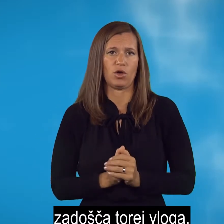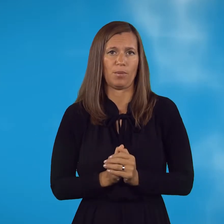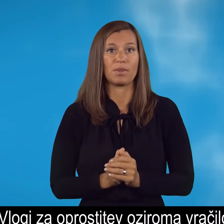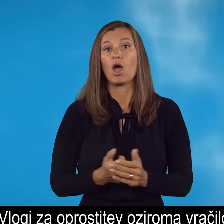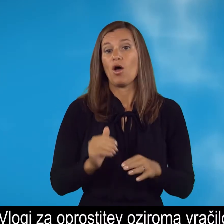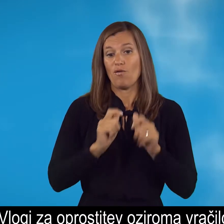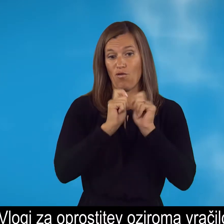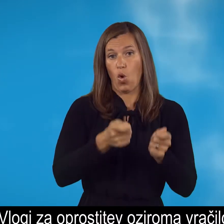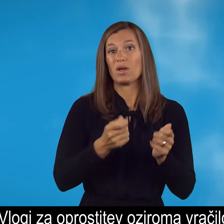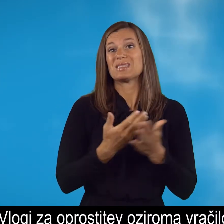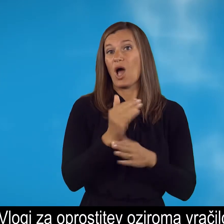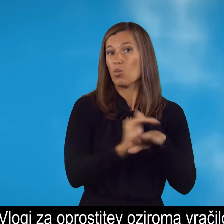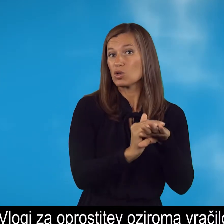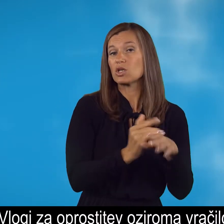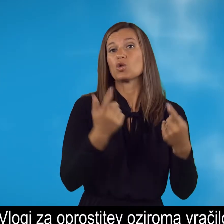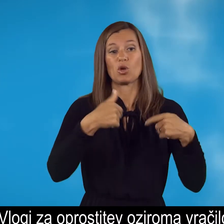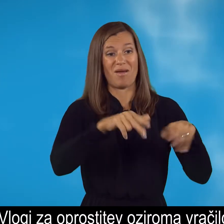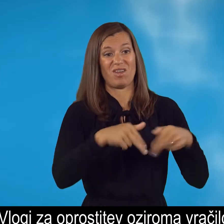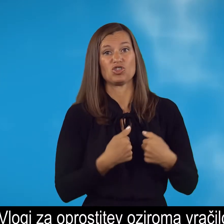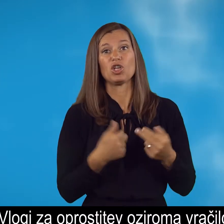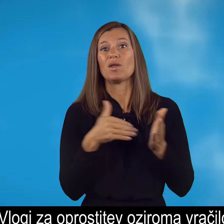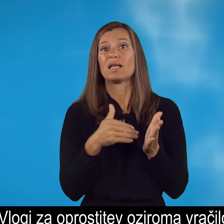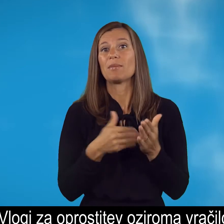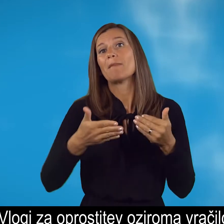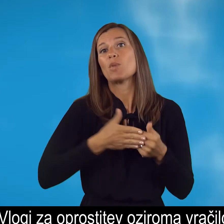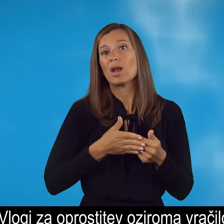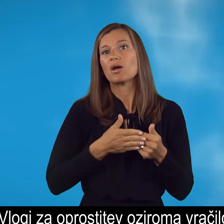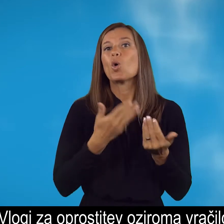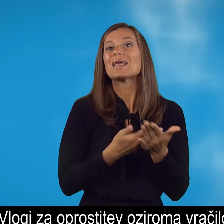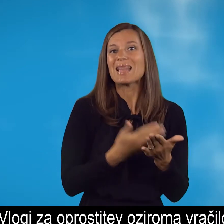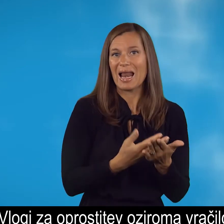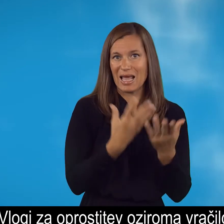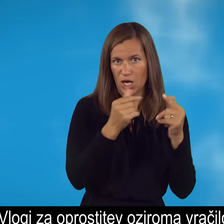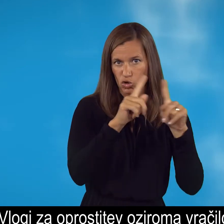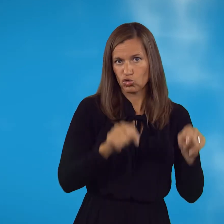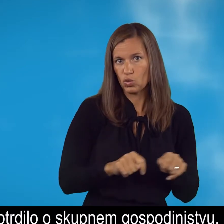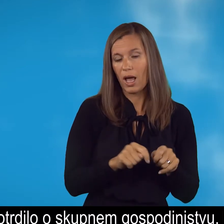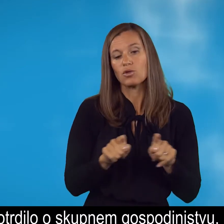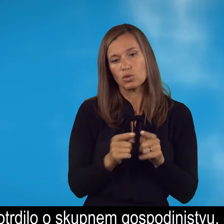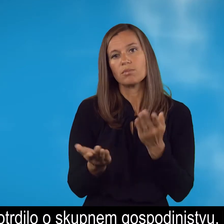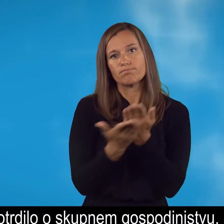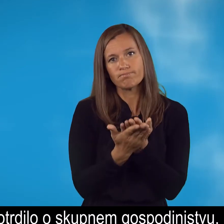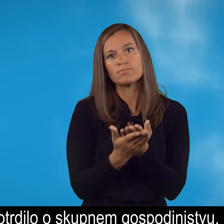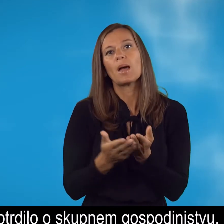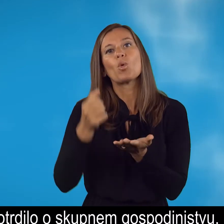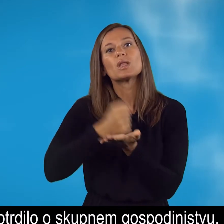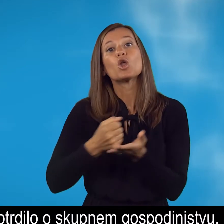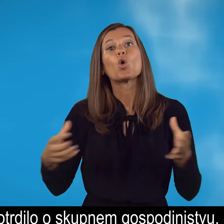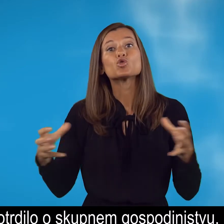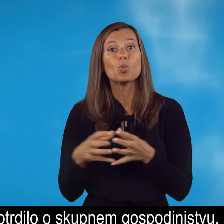za oprostitev oziroma vračilo je treba poleg izvirnika računa priložiti potrdilo o skupnem gospodinjstvu, ki